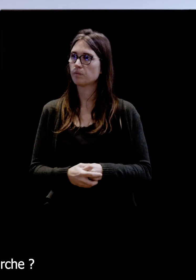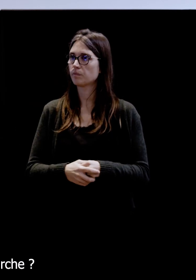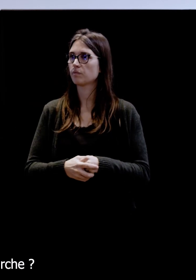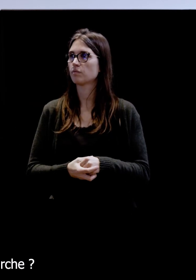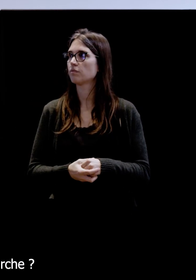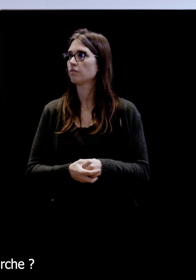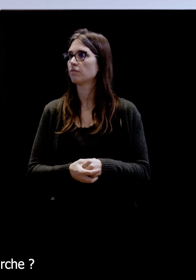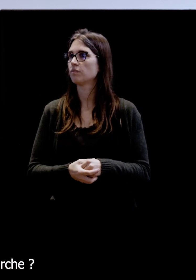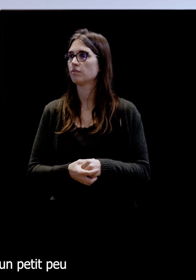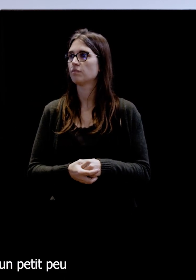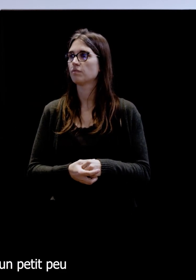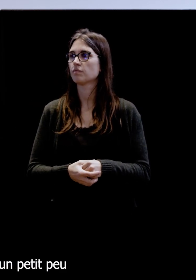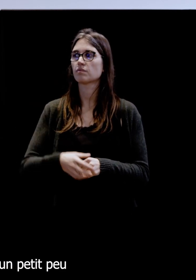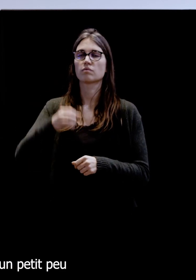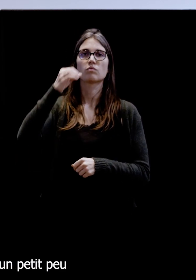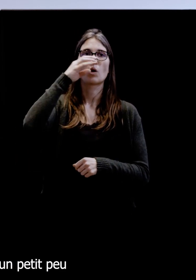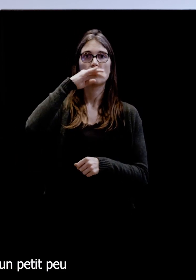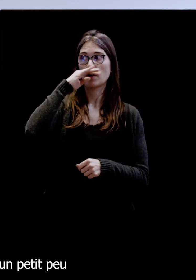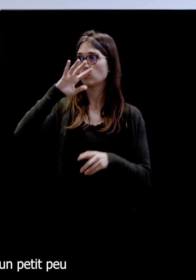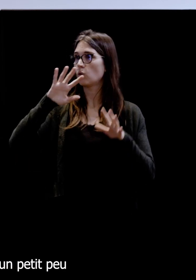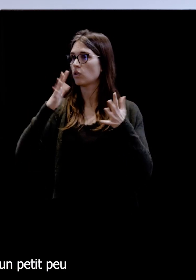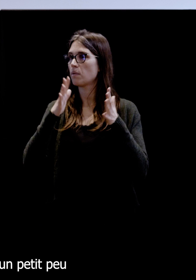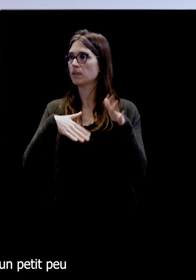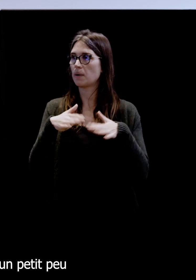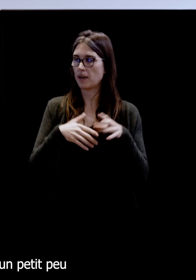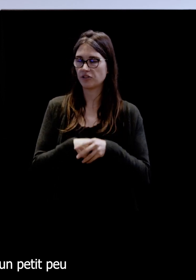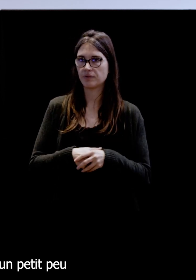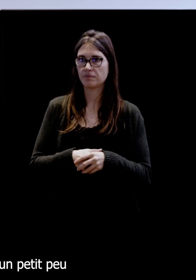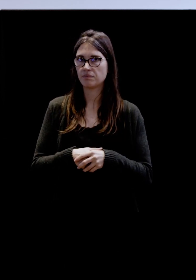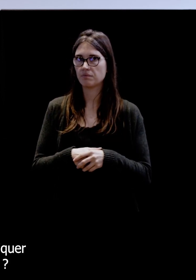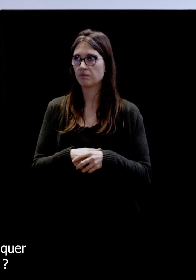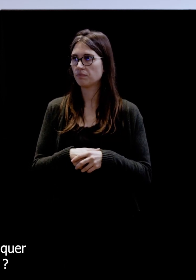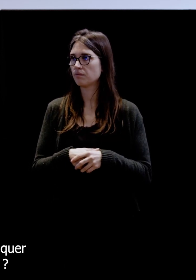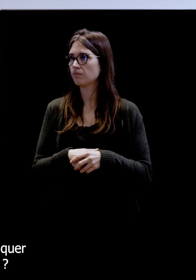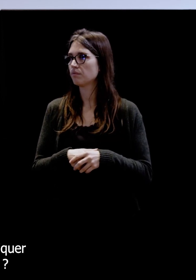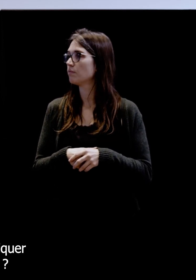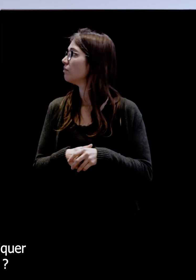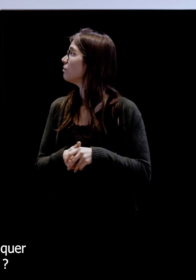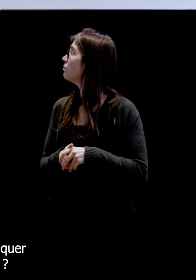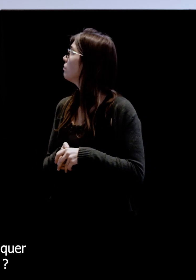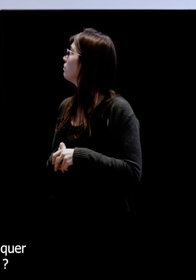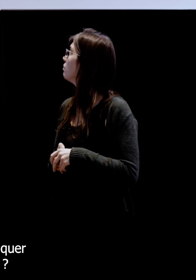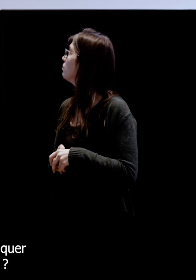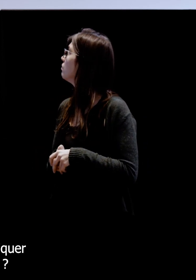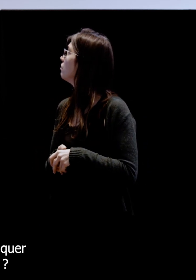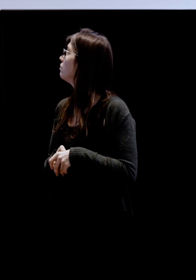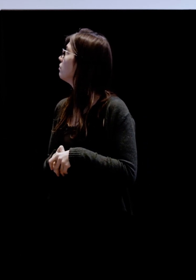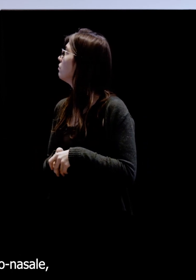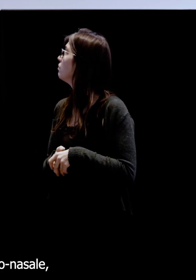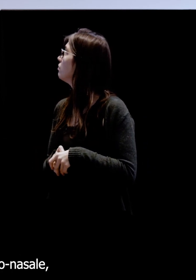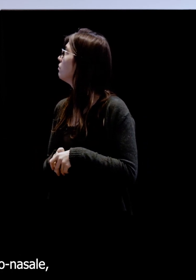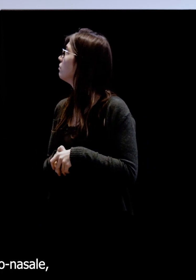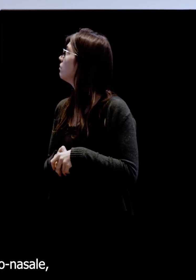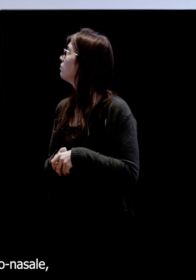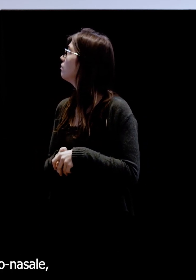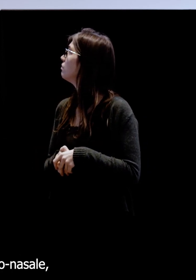Alors, comment ça marche? Pour que vous compreniez un petit peu ce que ça peut impliquer chez vos enfants.